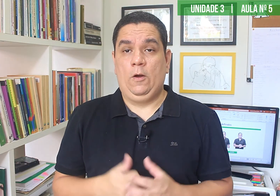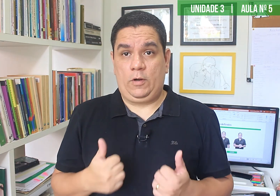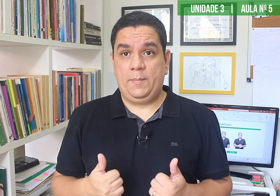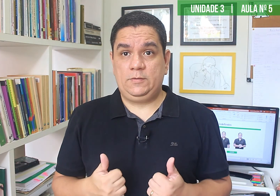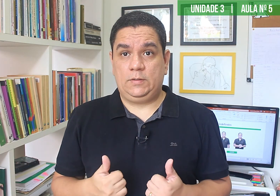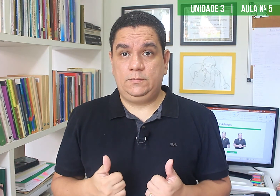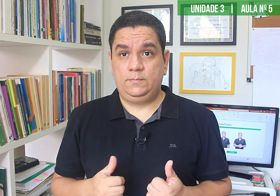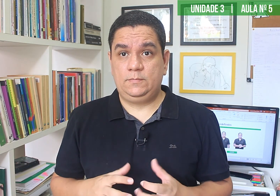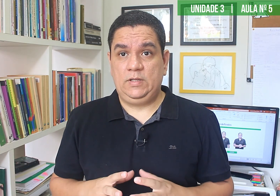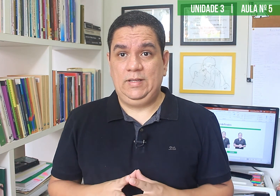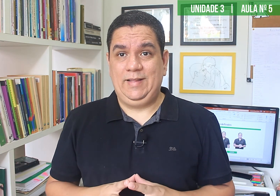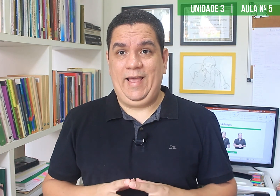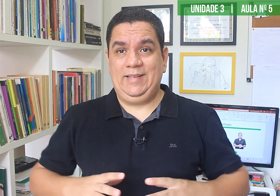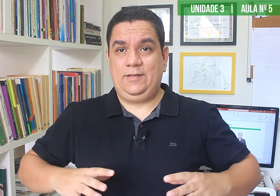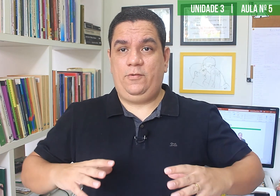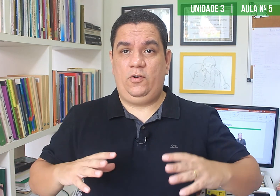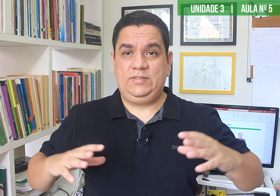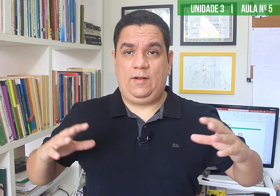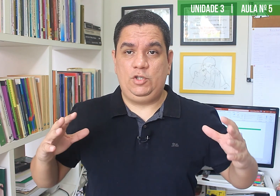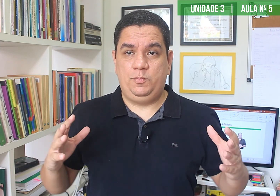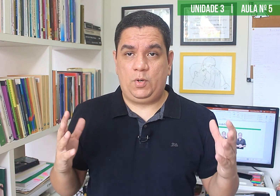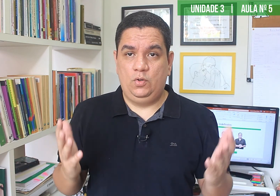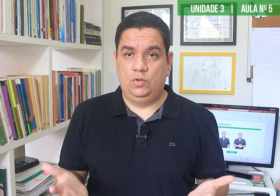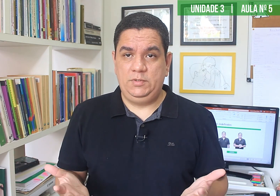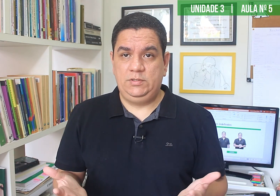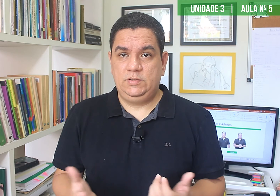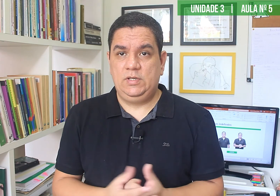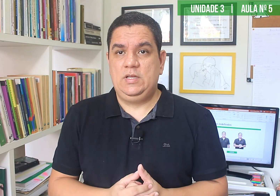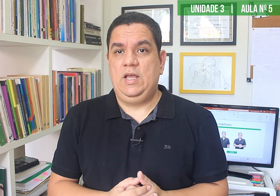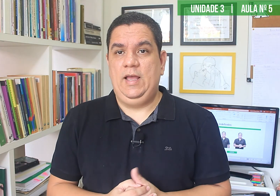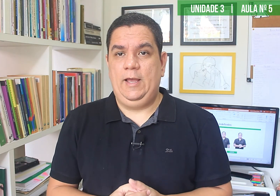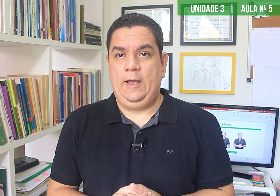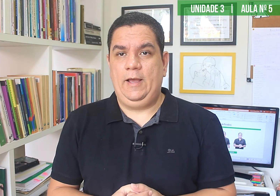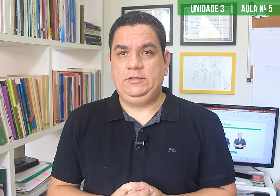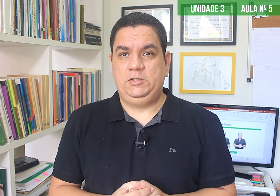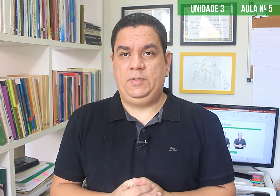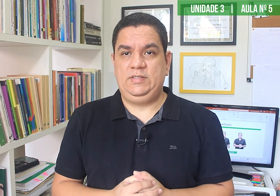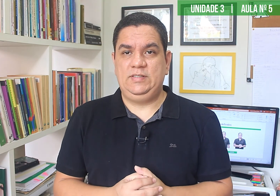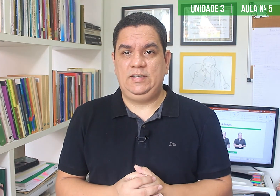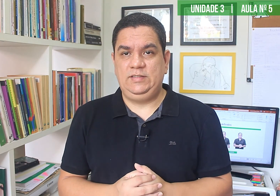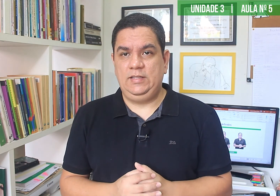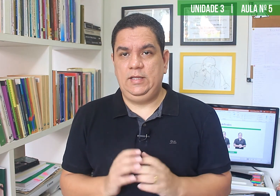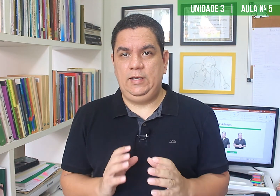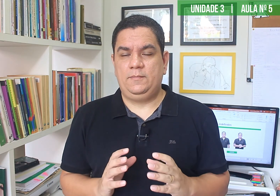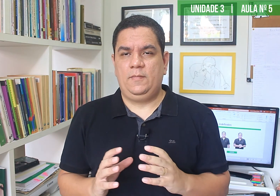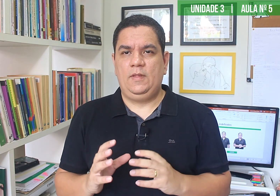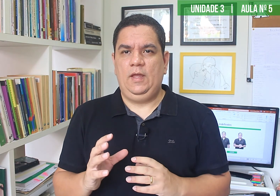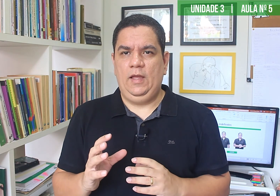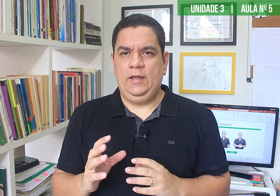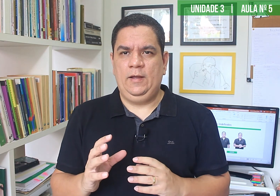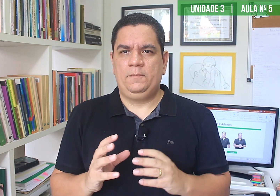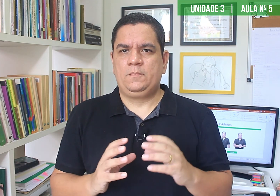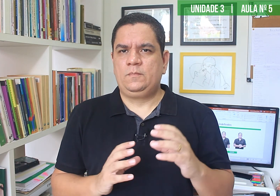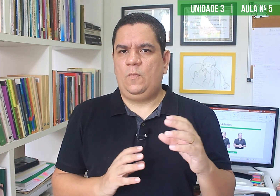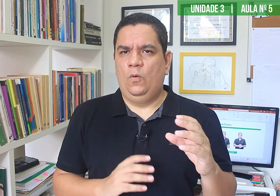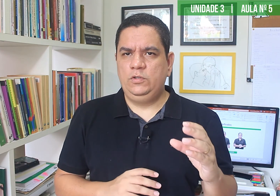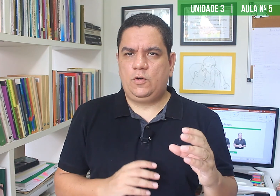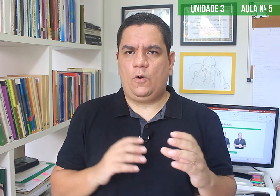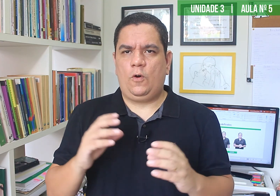Ok, pessoal? Essa foi a nossa aula de pronomes. A gente precisa entender onde colocar